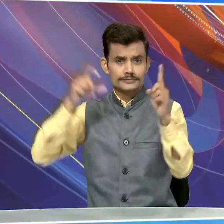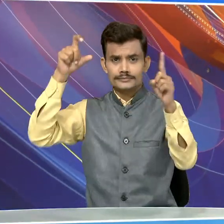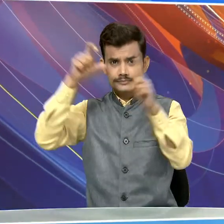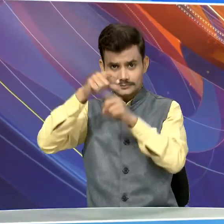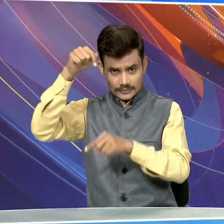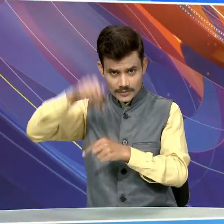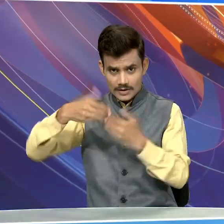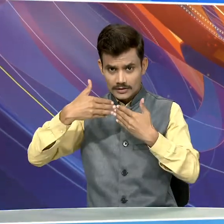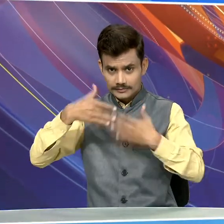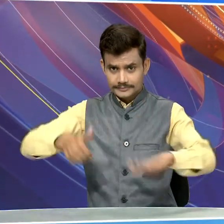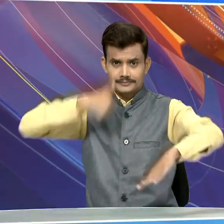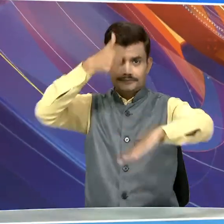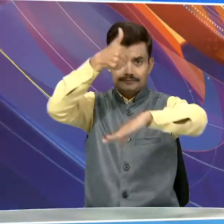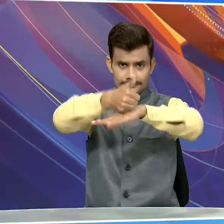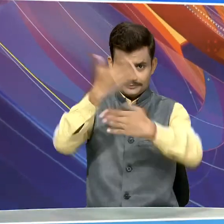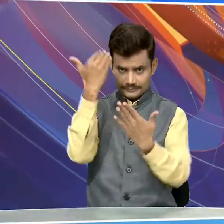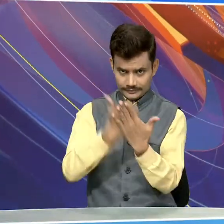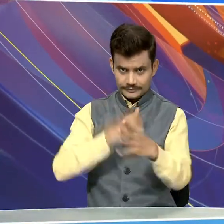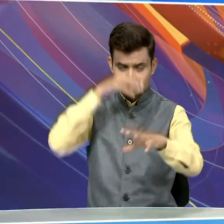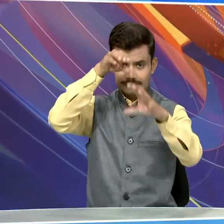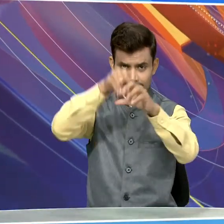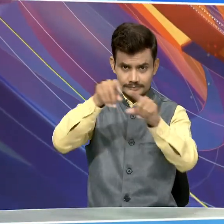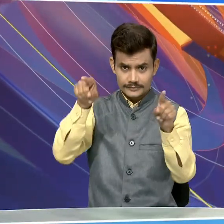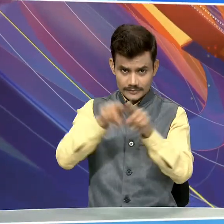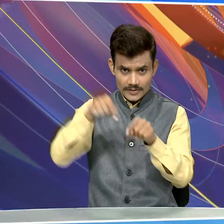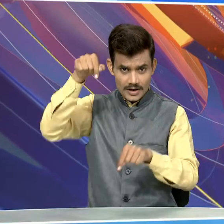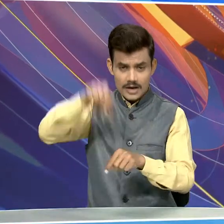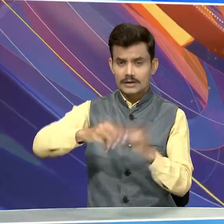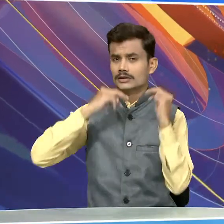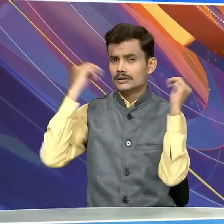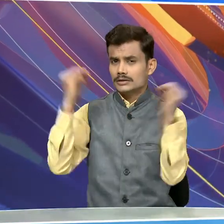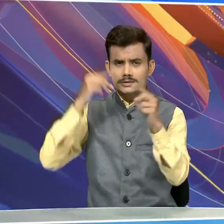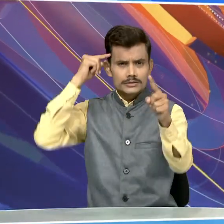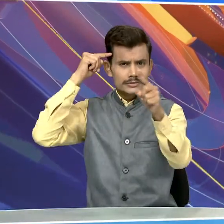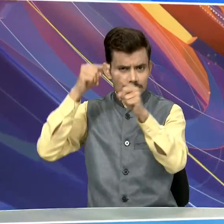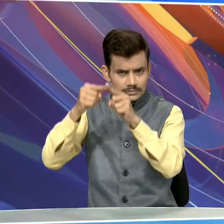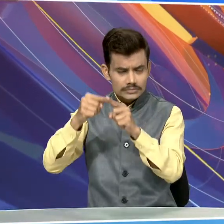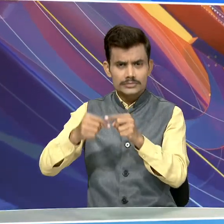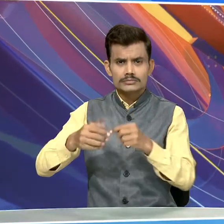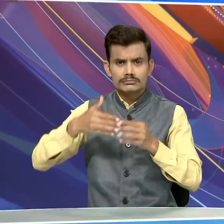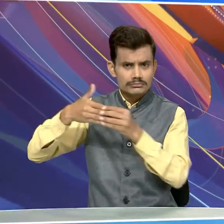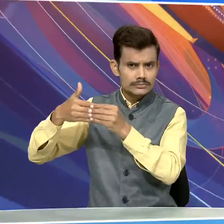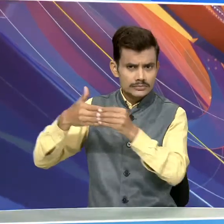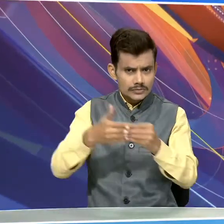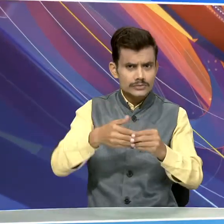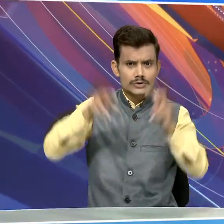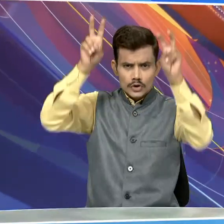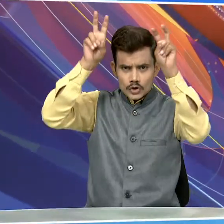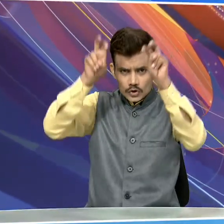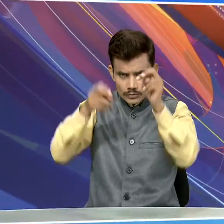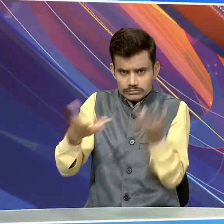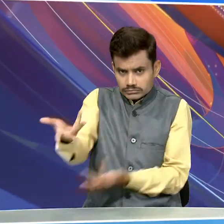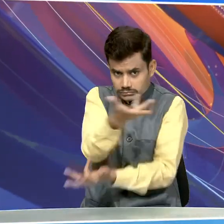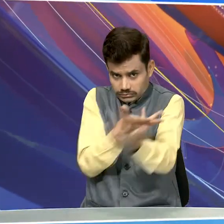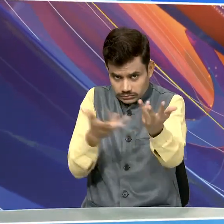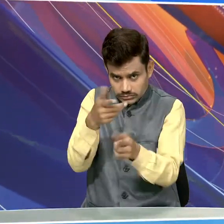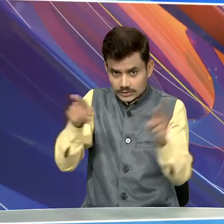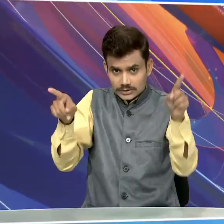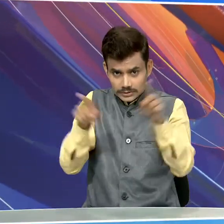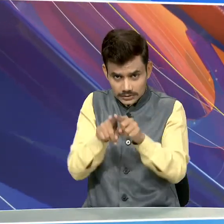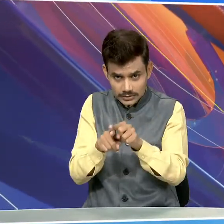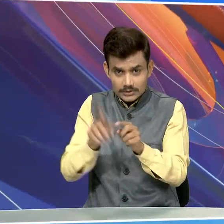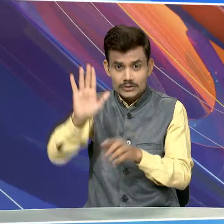आज उद्घाटन कार्यक्रम में अतिथि होंगे। आज बैठक की प्रस्तावना और मार्गदर्शक सिद्धांतों पर विचार विमर्श किया